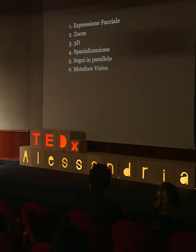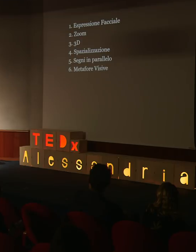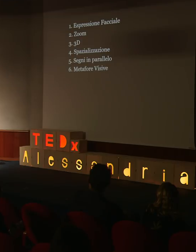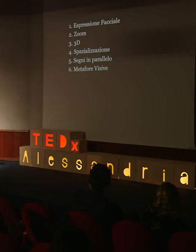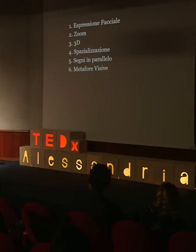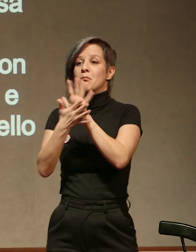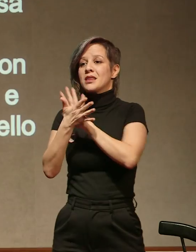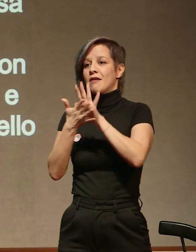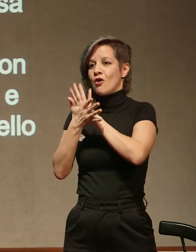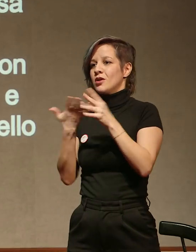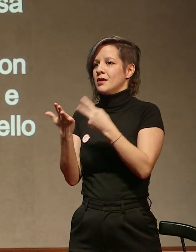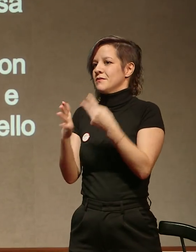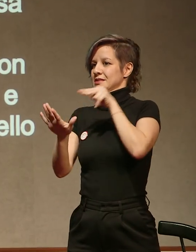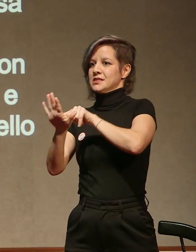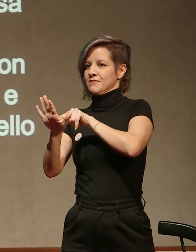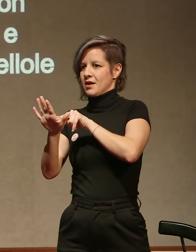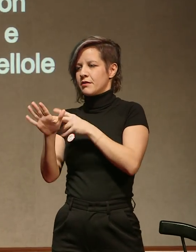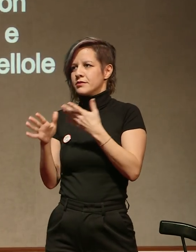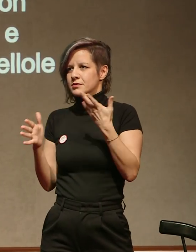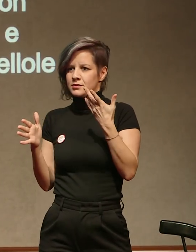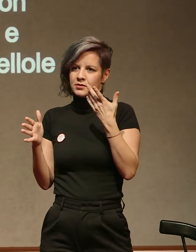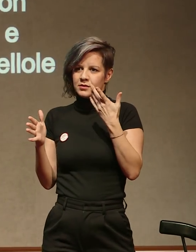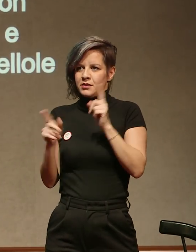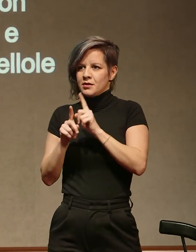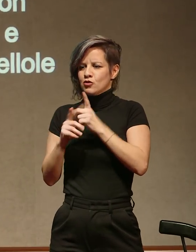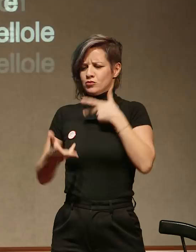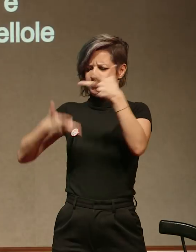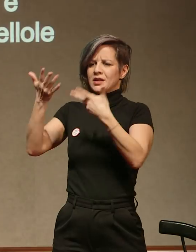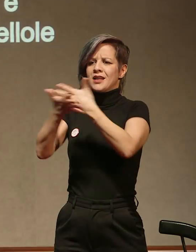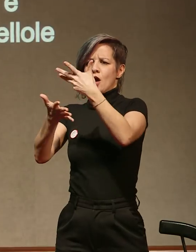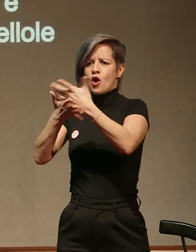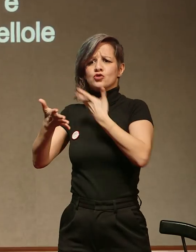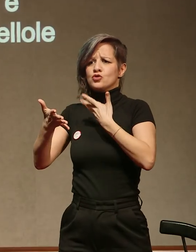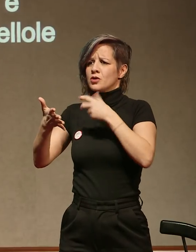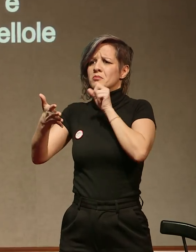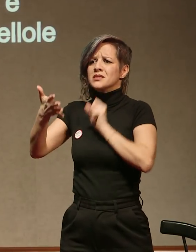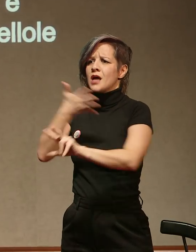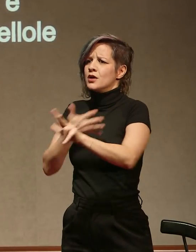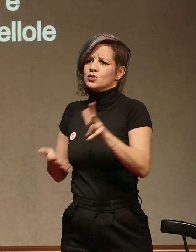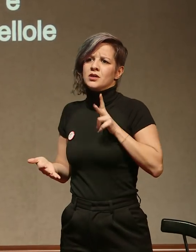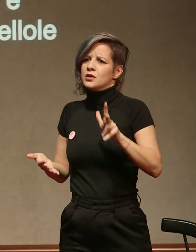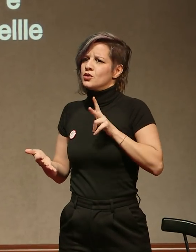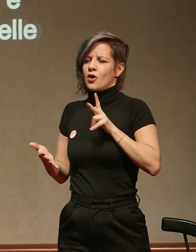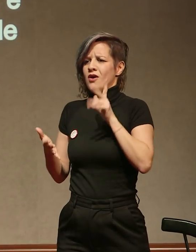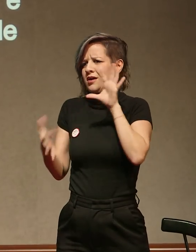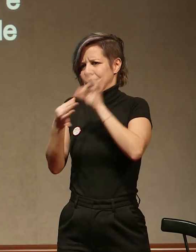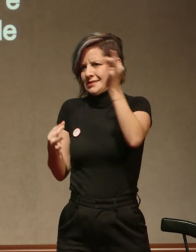entrambe metafore visive Che cosa significa che io uso dei modi per raccontarvi il